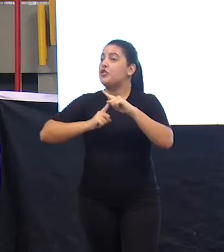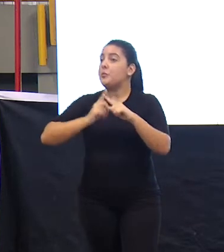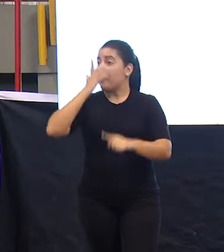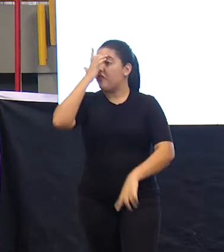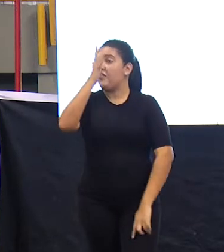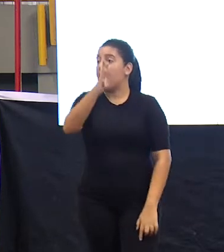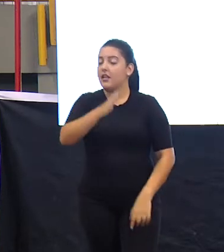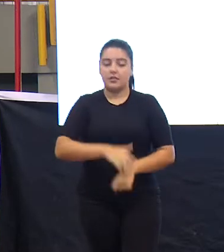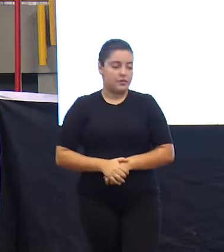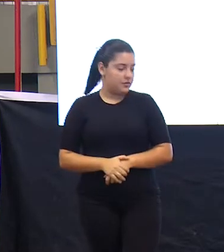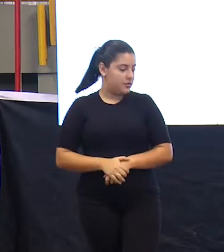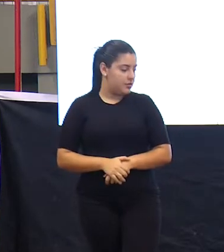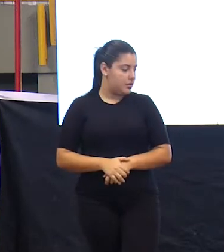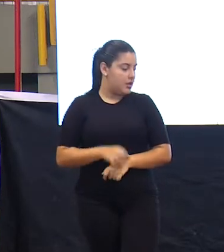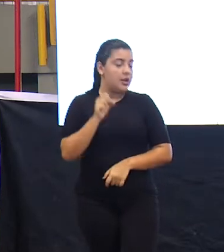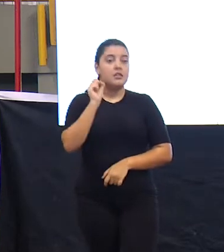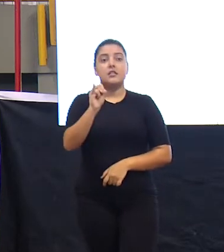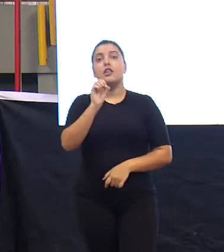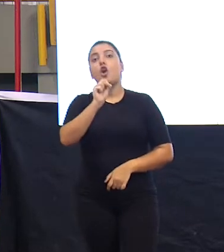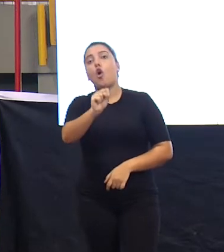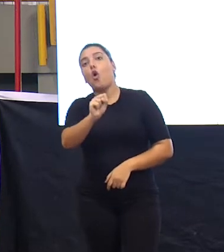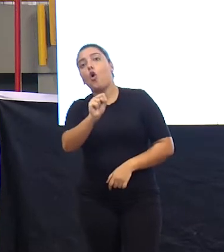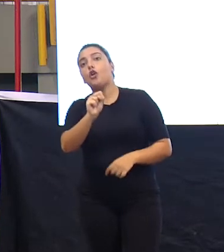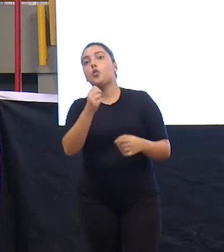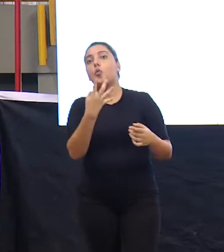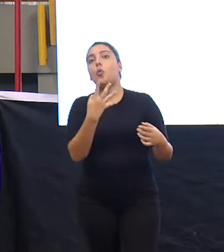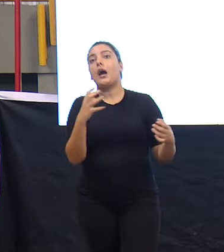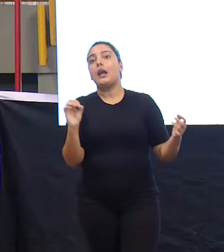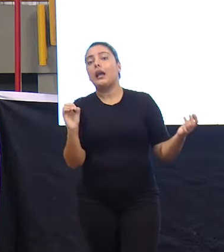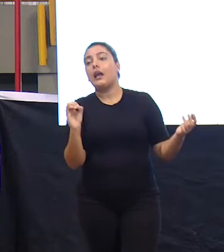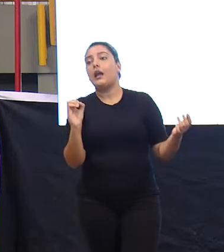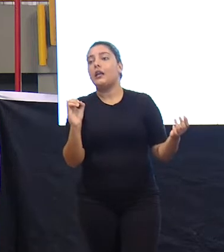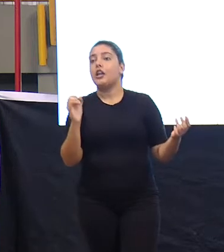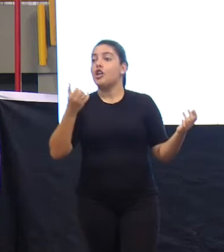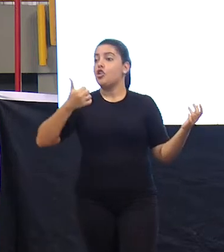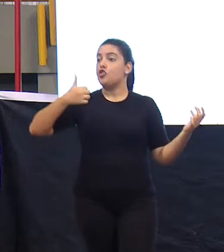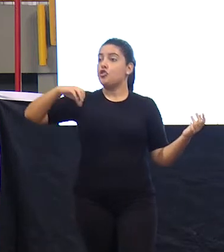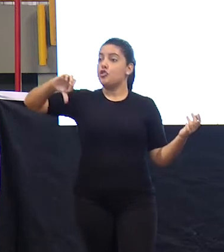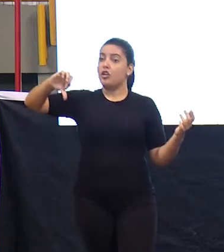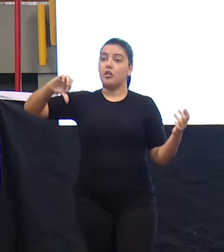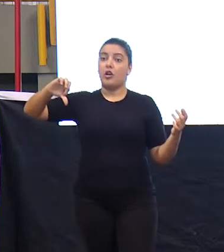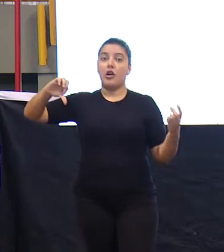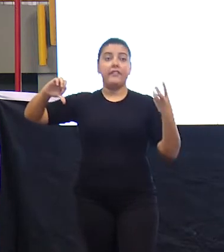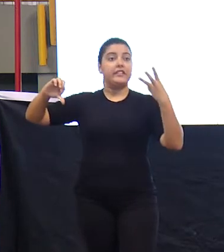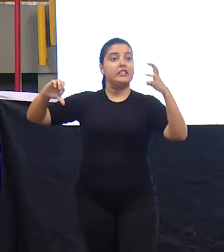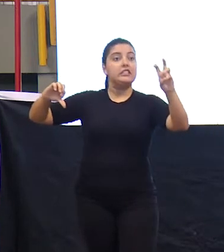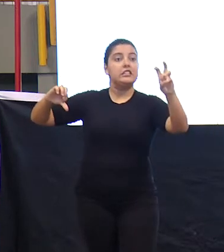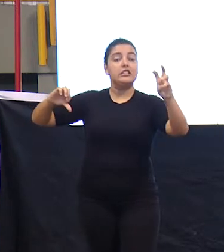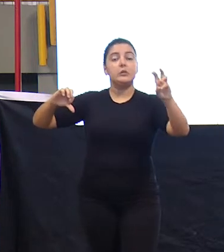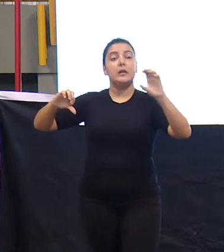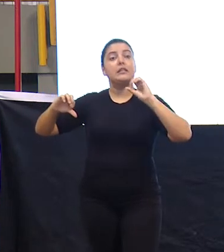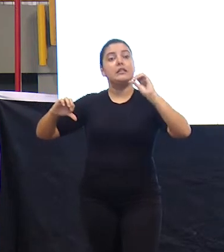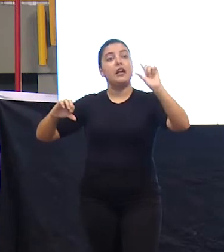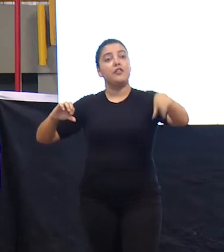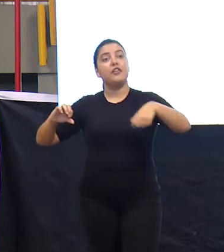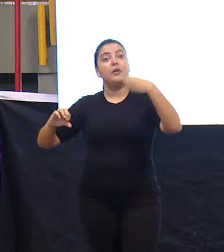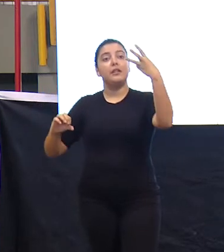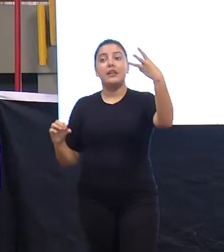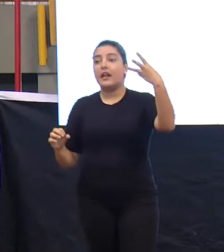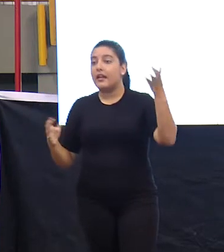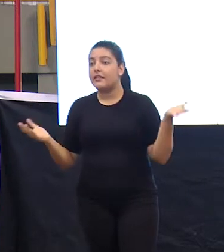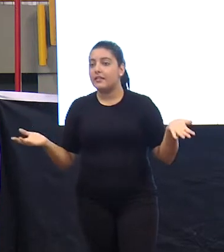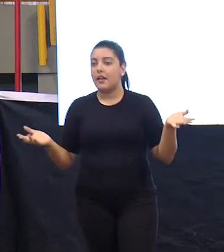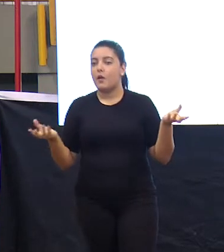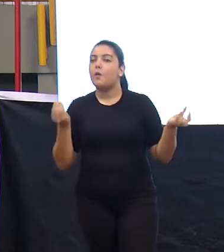ver se o denominador fosse 8, 40, 19, 35, 0,3. E aí, o que é